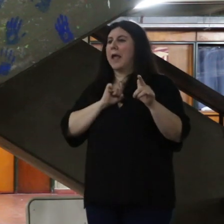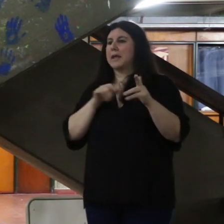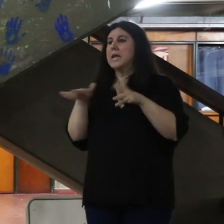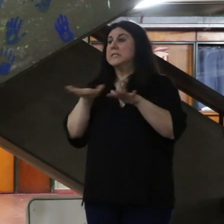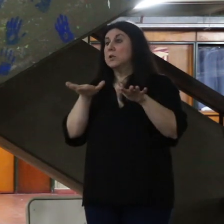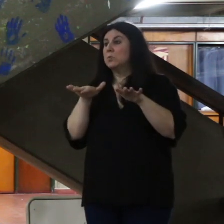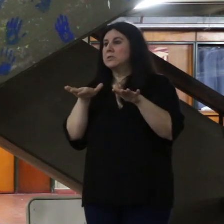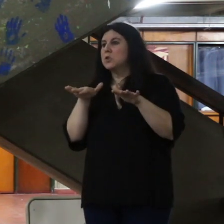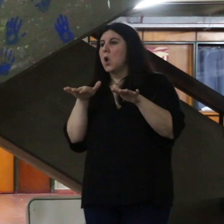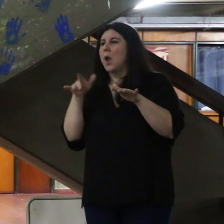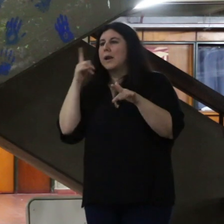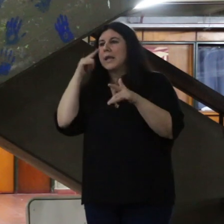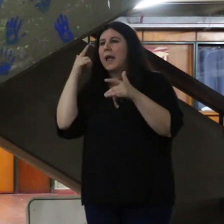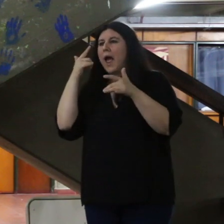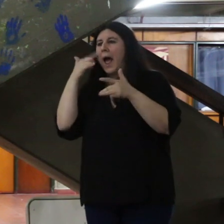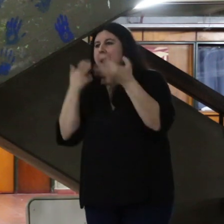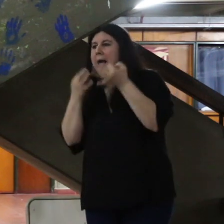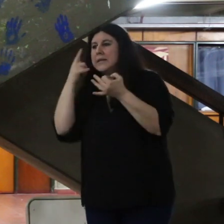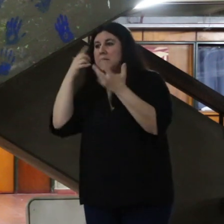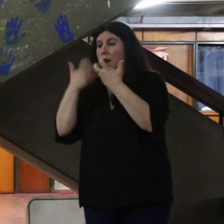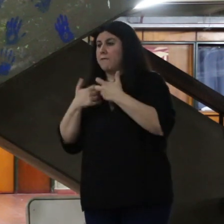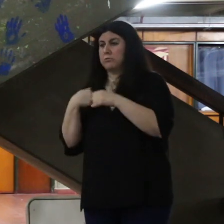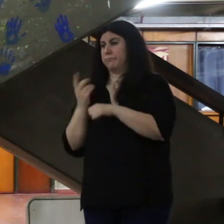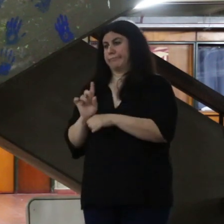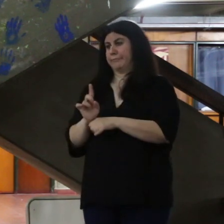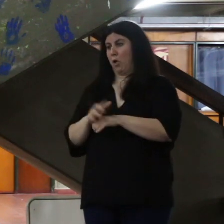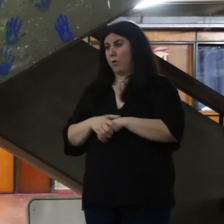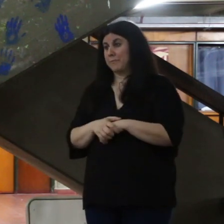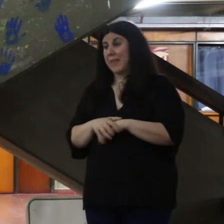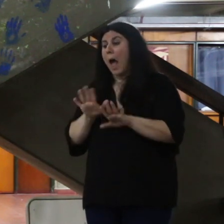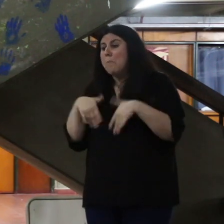Aprovechemos el tiempo, aprovechemos las experiencias.